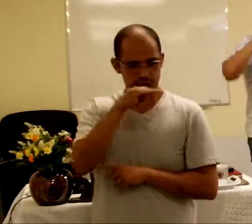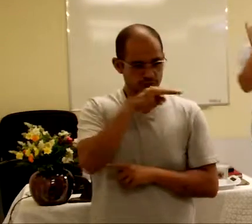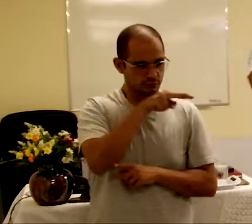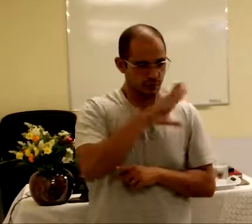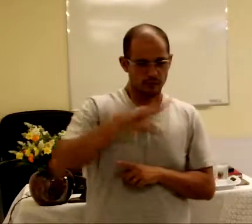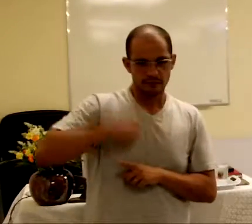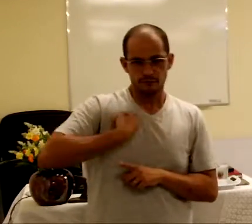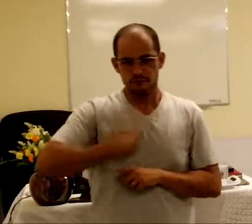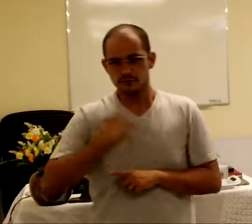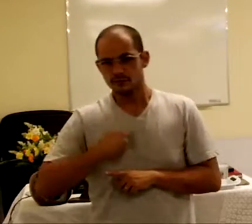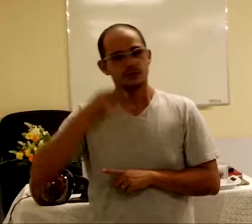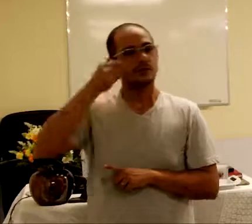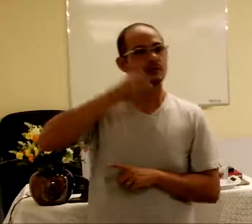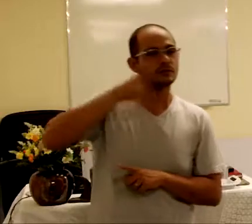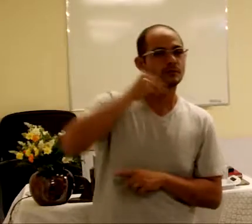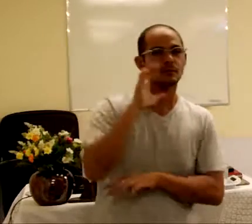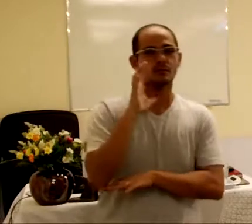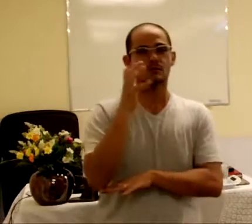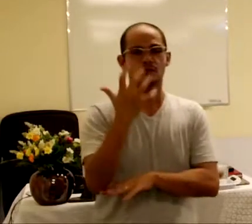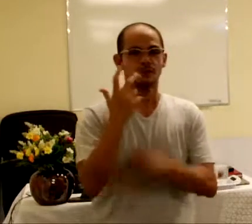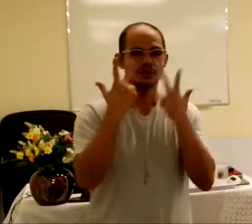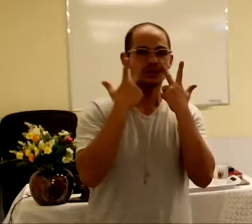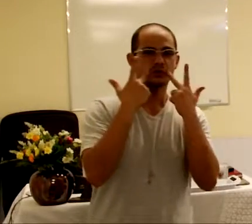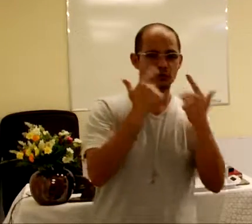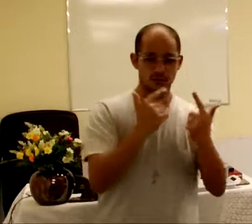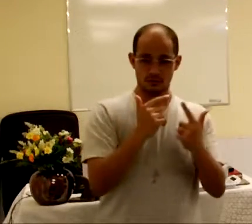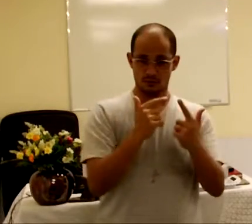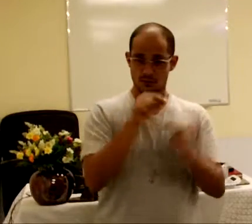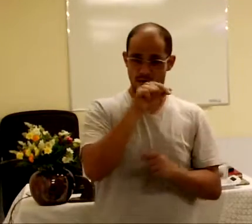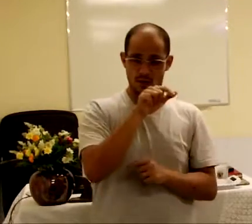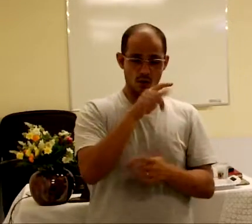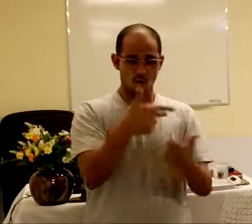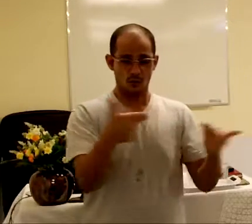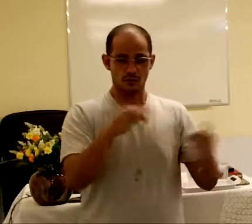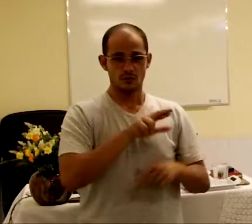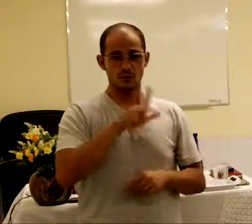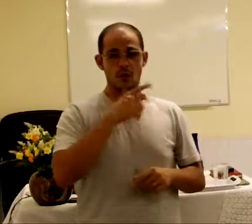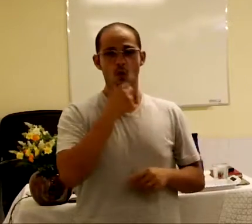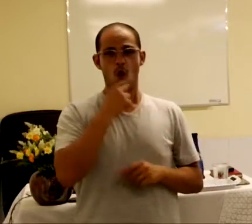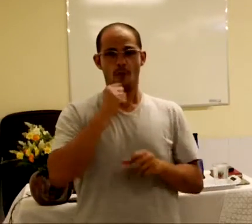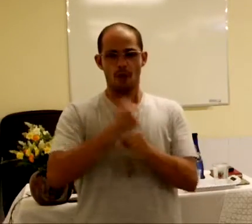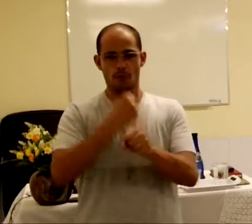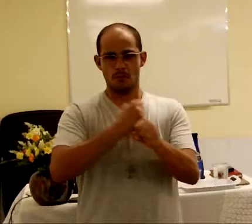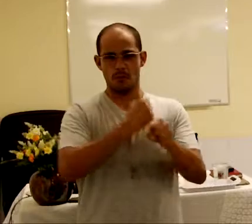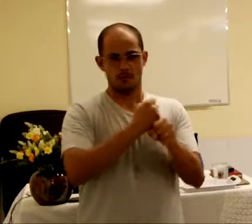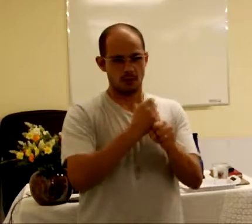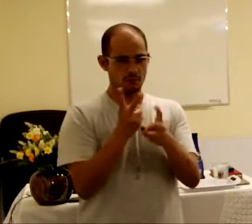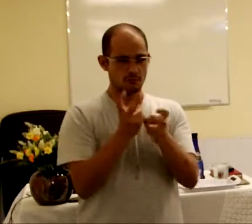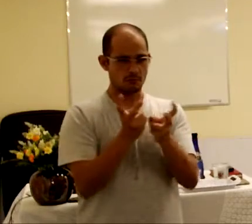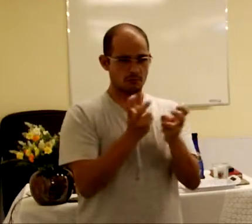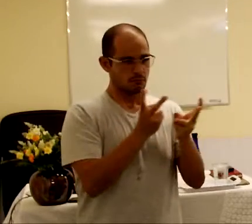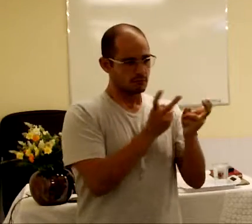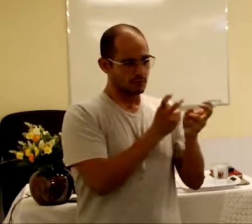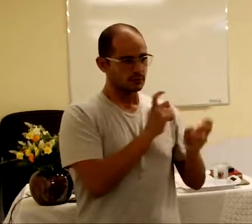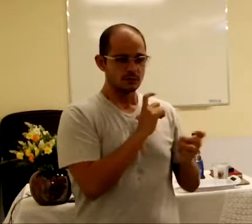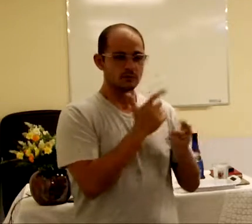existência, a natureza, a vida, e em tudo que não é obra do homem, perceber que há algo que explica